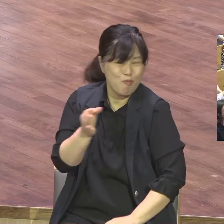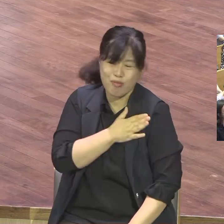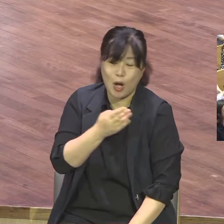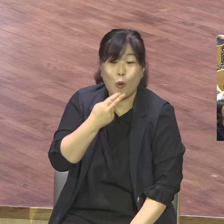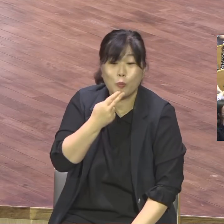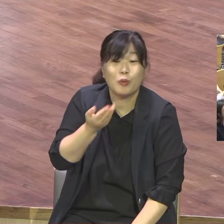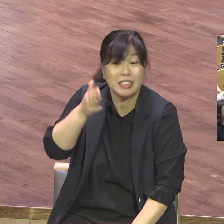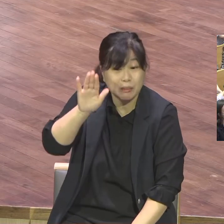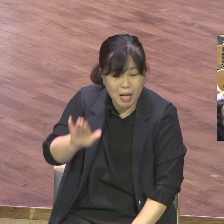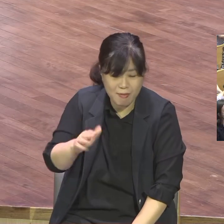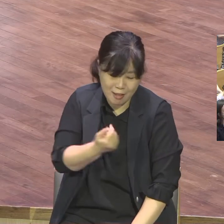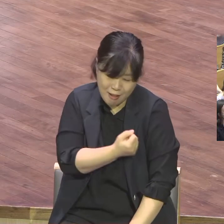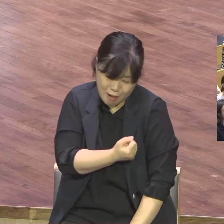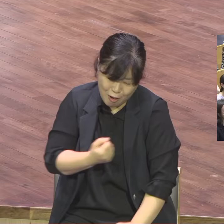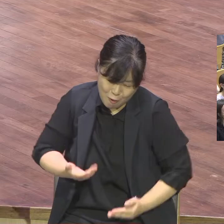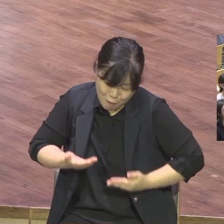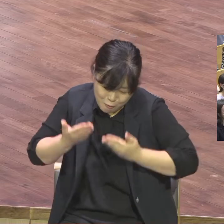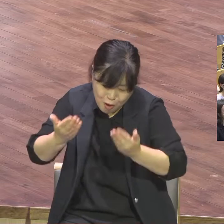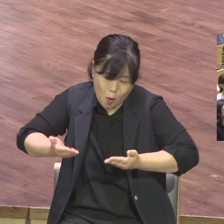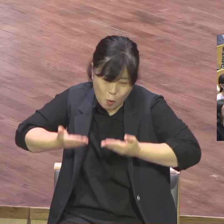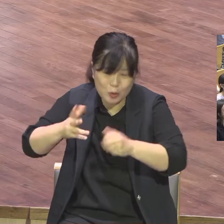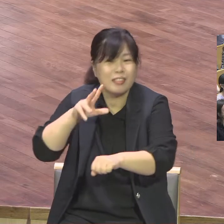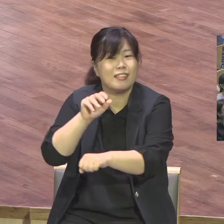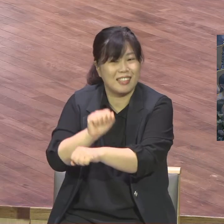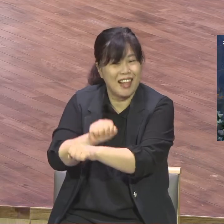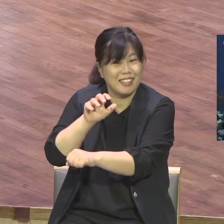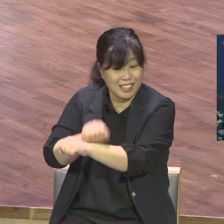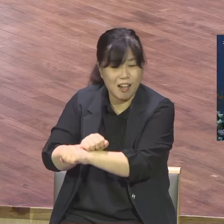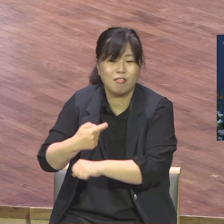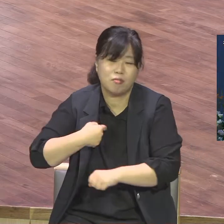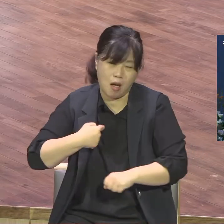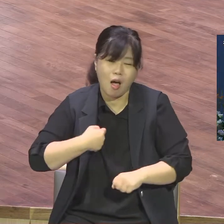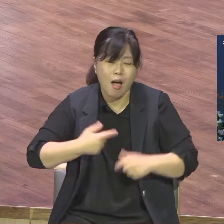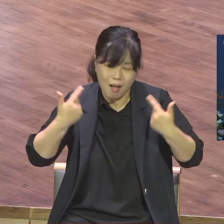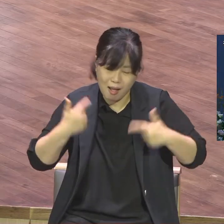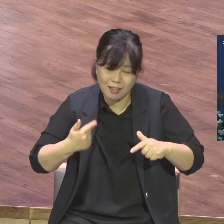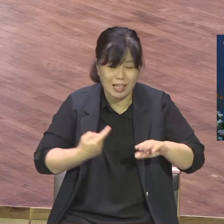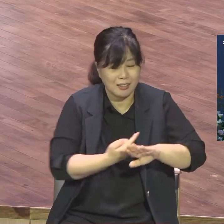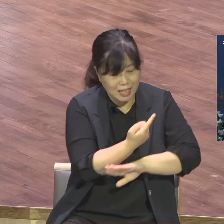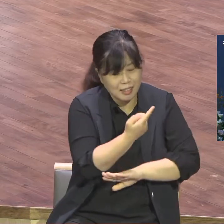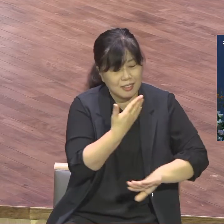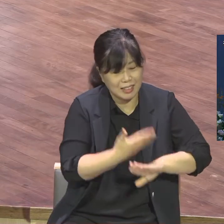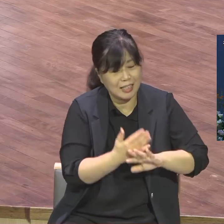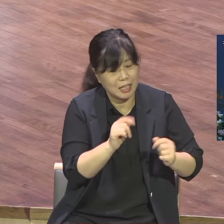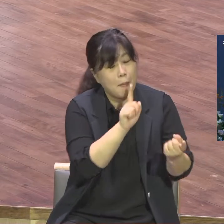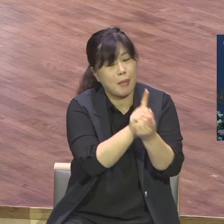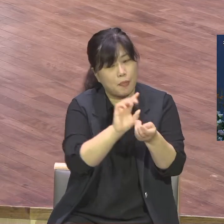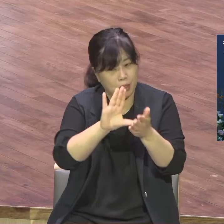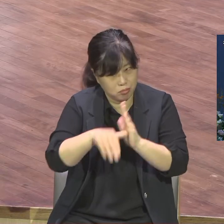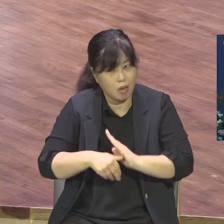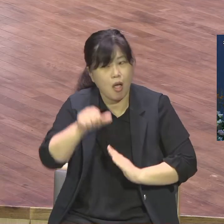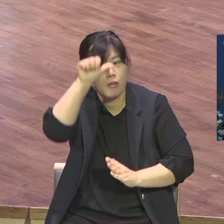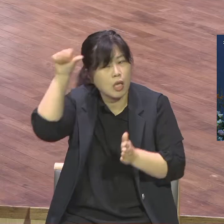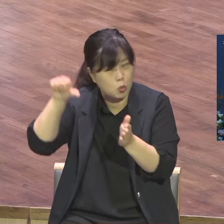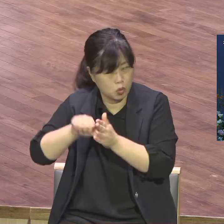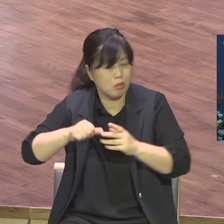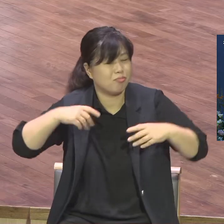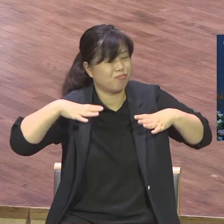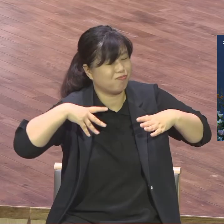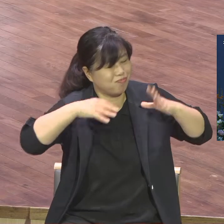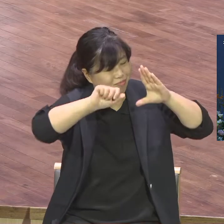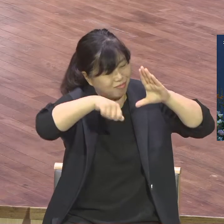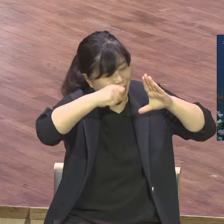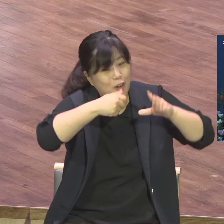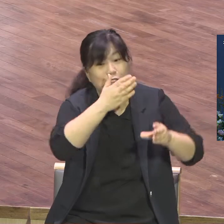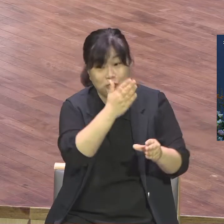네, 여러분 잘 몰라요. 교회 안에서 그랬습니다. 보호자, 식주인, 동역자 이 막연한